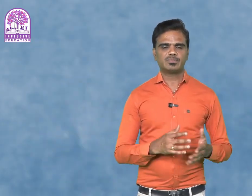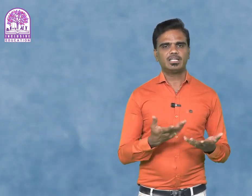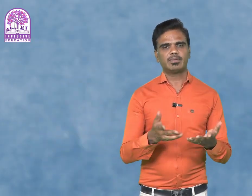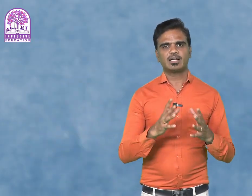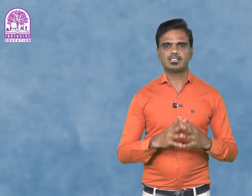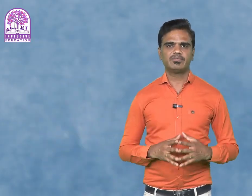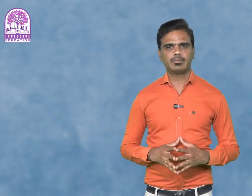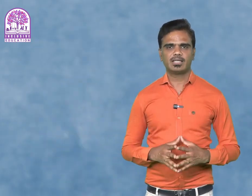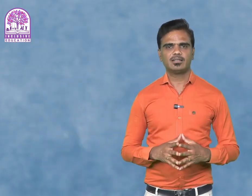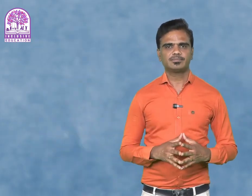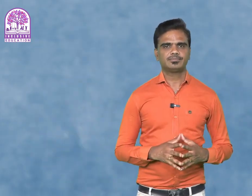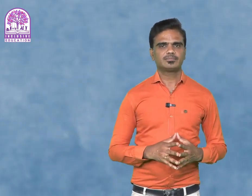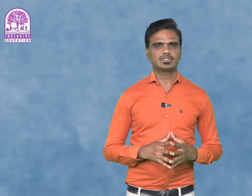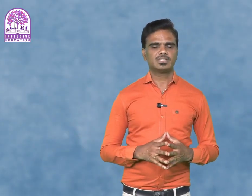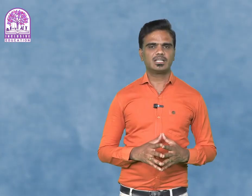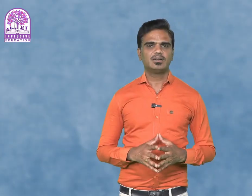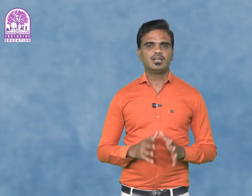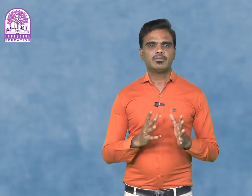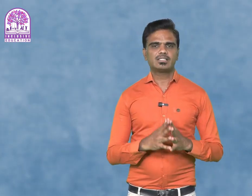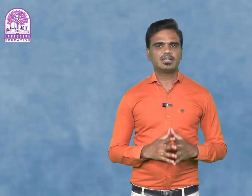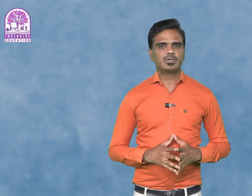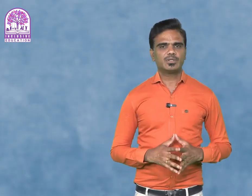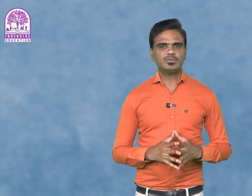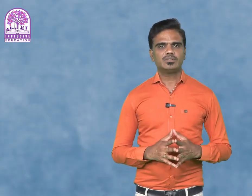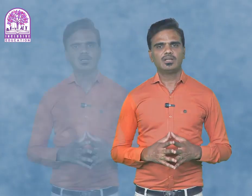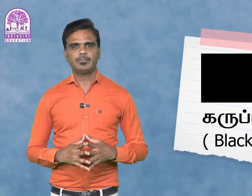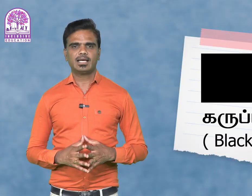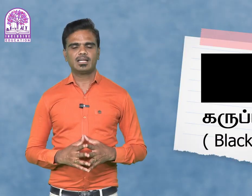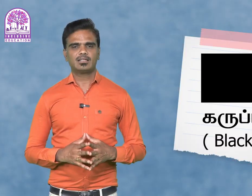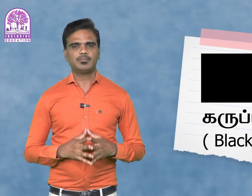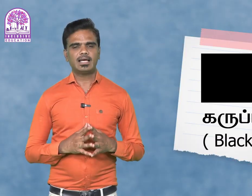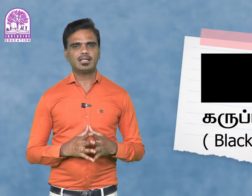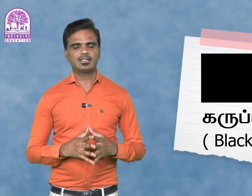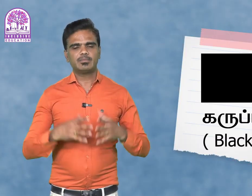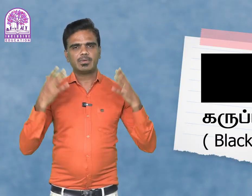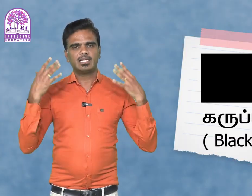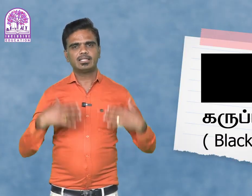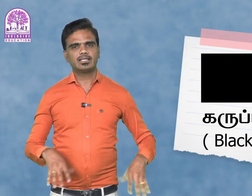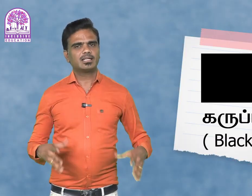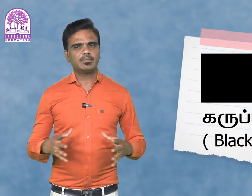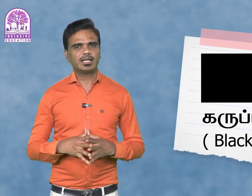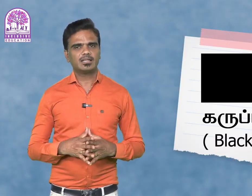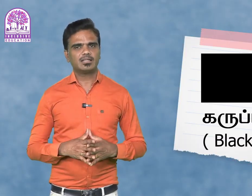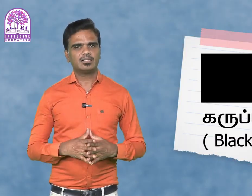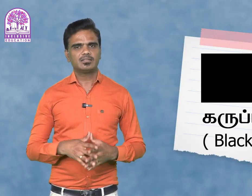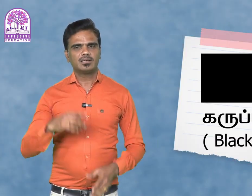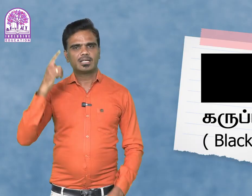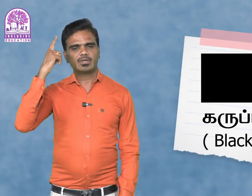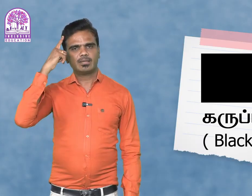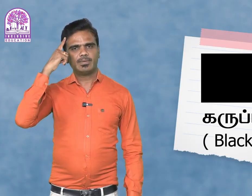பண்ணி நம்ம கலர்ஸை ஃப்ரேம் பண்ணிக்கலாம். சரிங்களா? ஃபஸ்ட்டு என்ன பண்ணுறோம்? பிளாக் கலர். பிளாக் கலருக்கு நம்ம பாடியிலேருந்து இங்கே எந்த கலர் பிளாக் கலர் இருக்கலாம் பாருங்க,